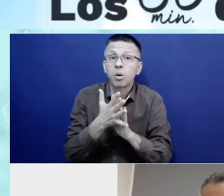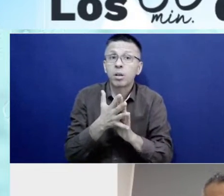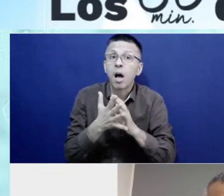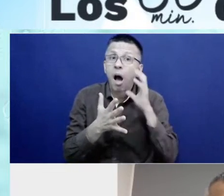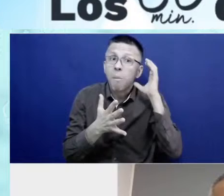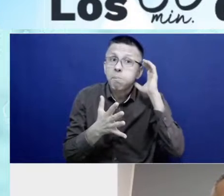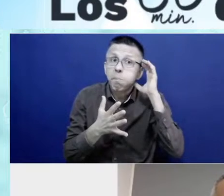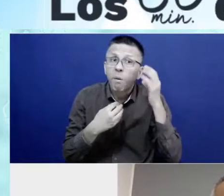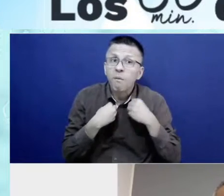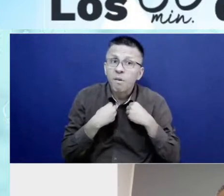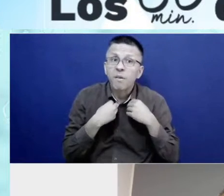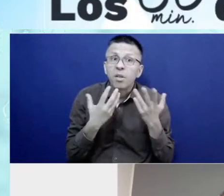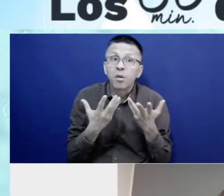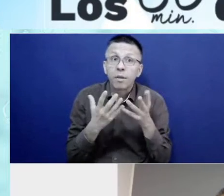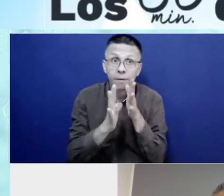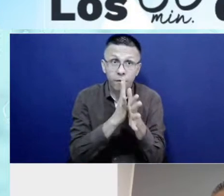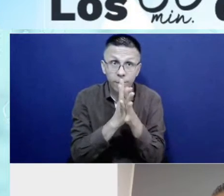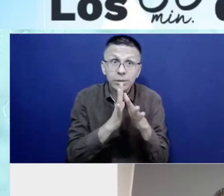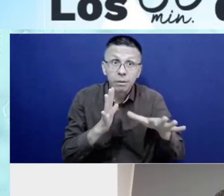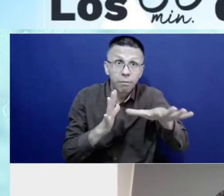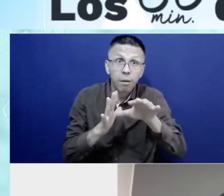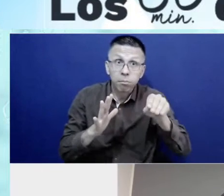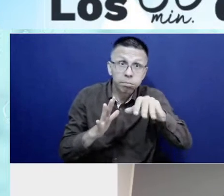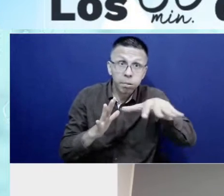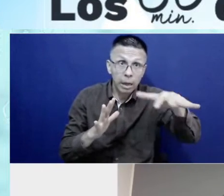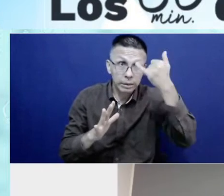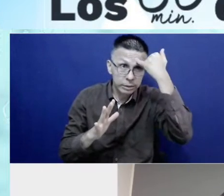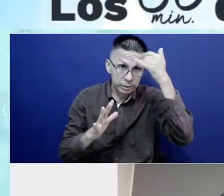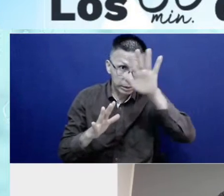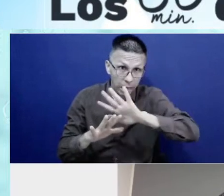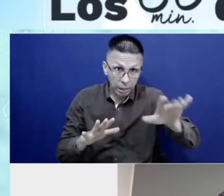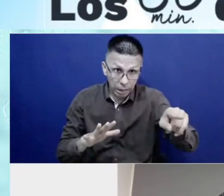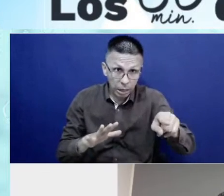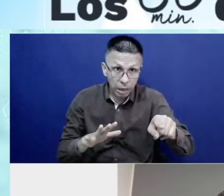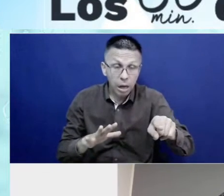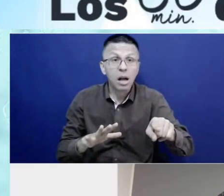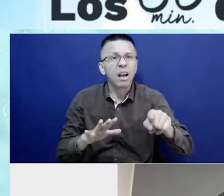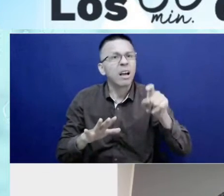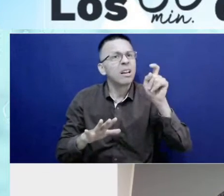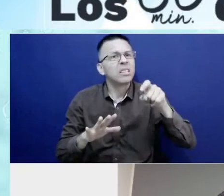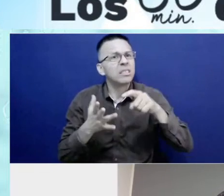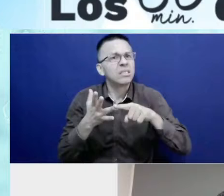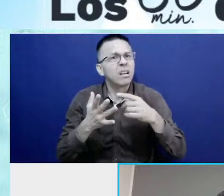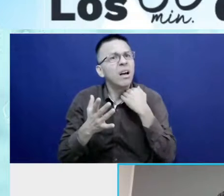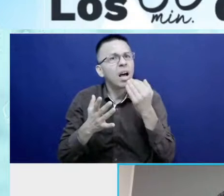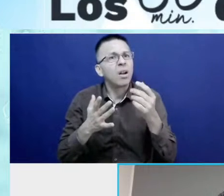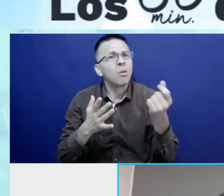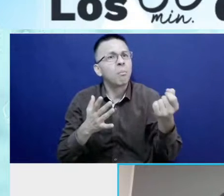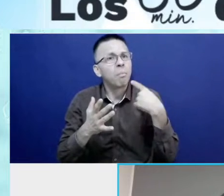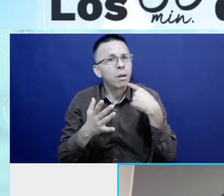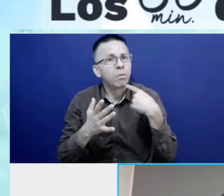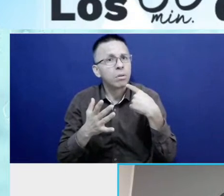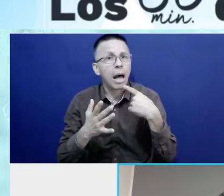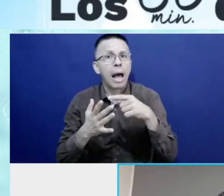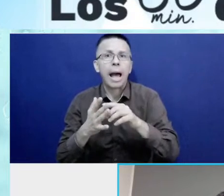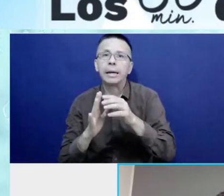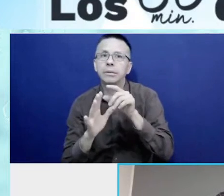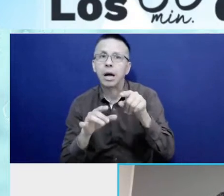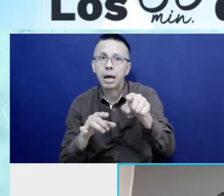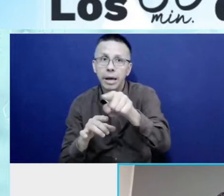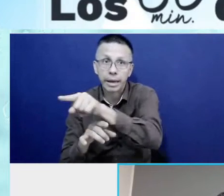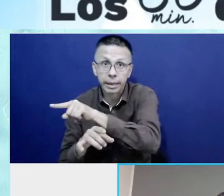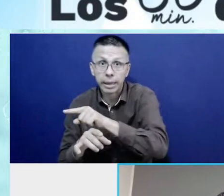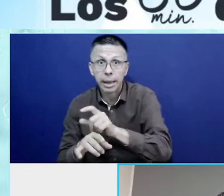están ubicados, si ha llegado esta información en sus territorios, qué se necesita, si tienen alguna pregunta para podérselas hacer a